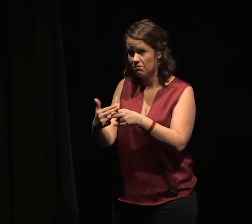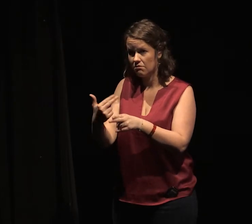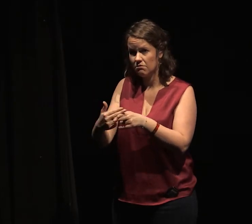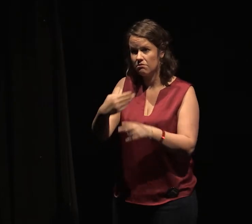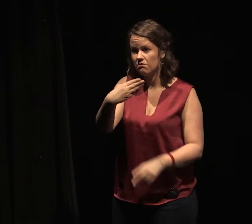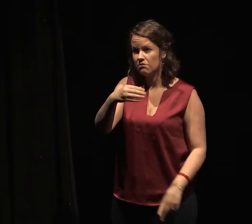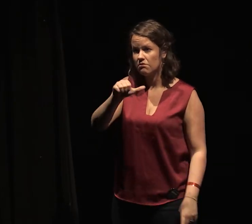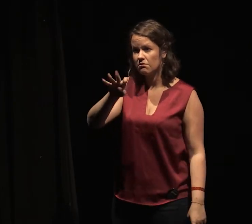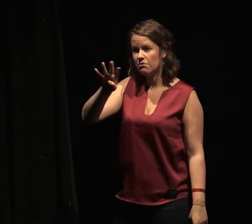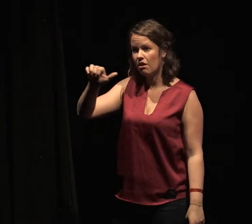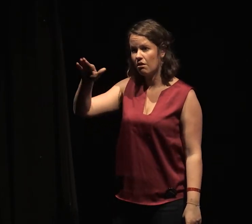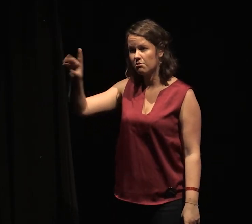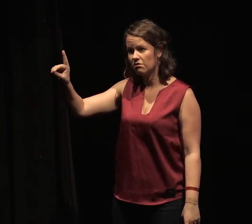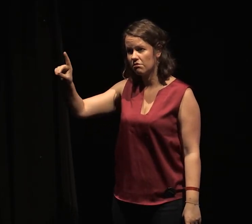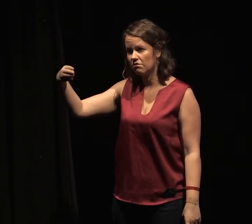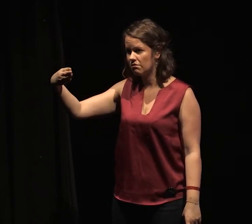Mahmoud,